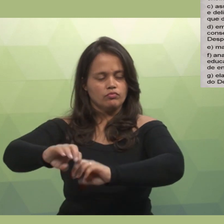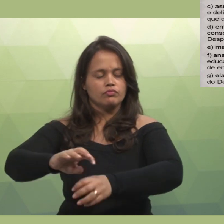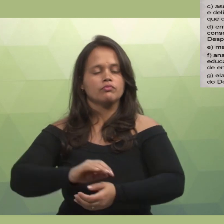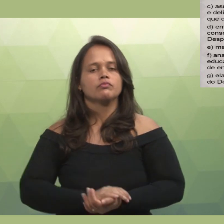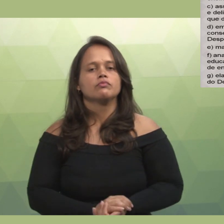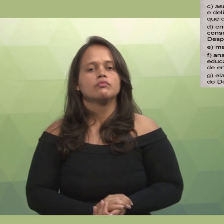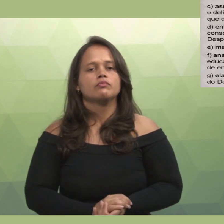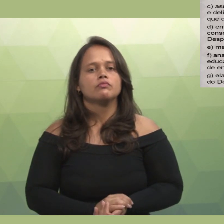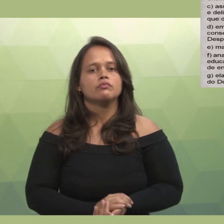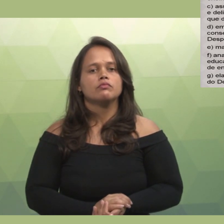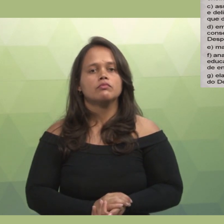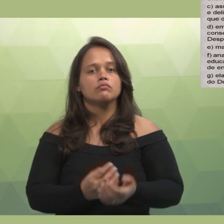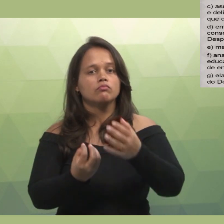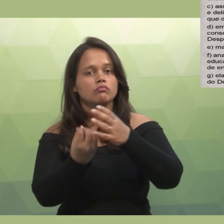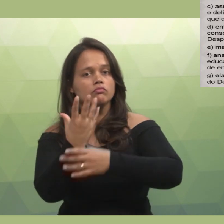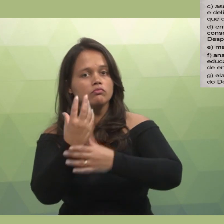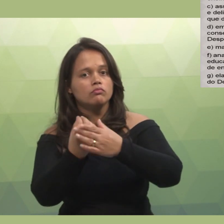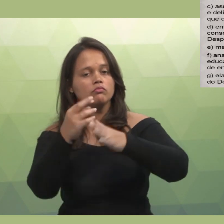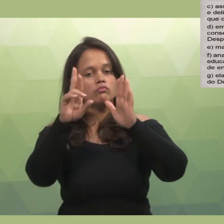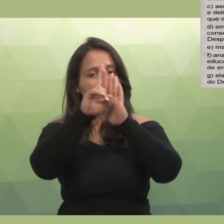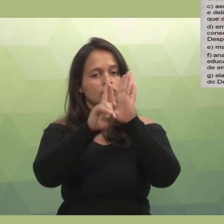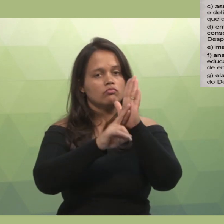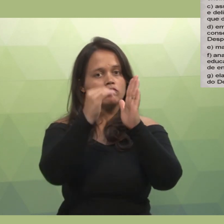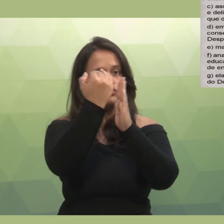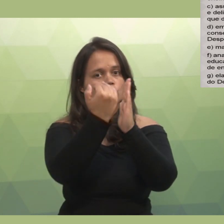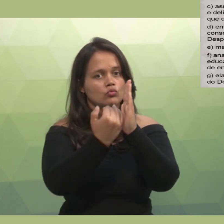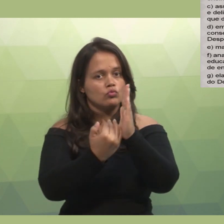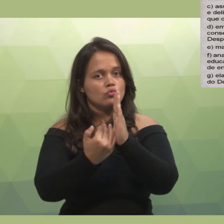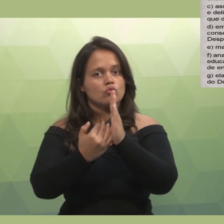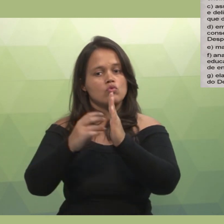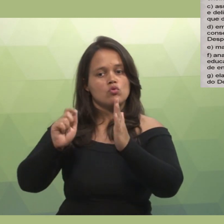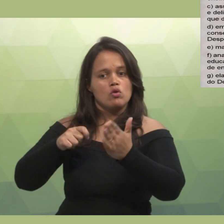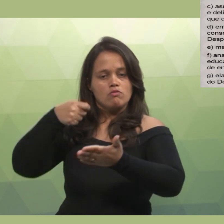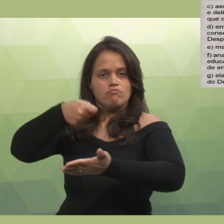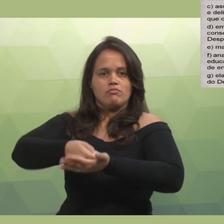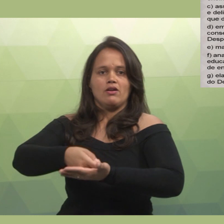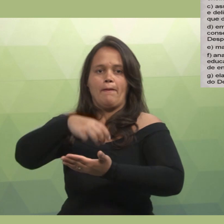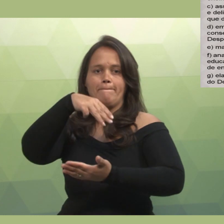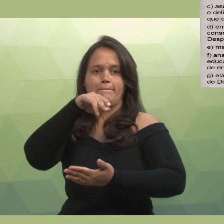ser aprovado pelo Ministro de Estado da Educação e do Desporto,